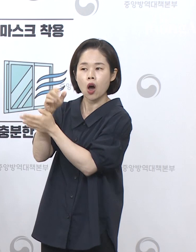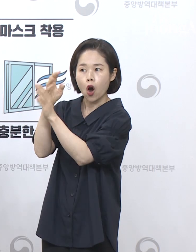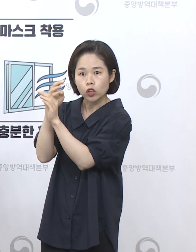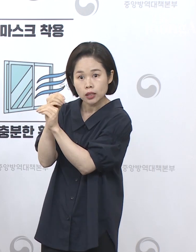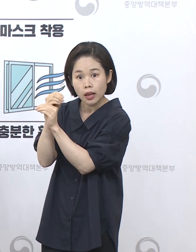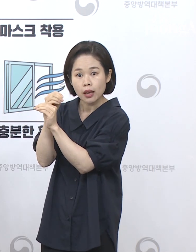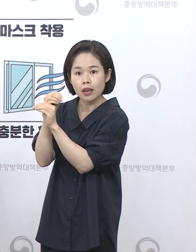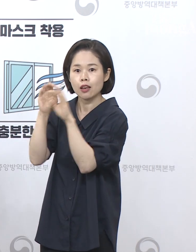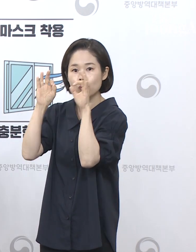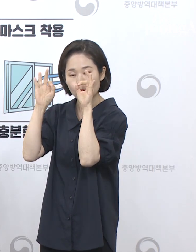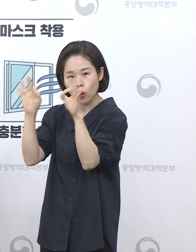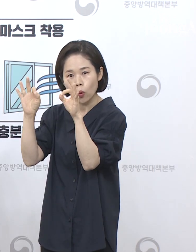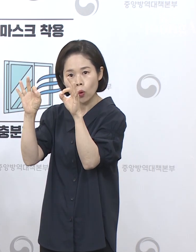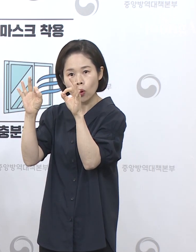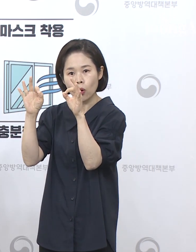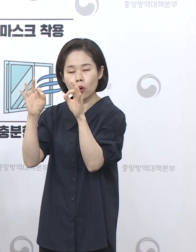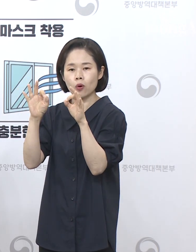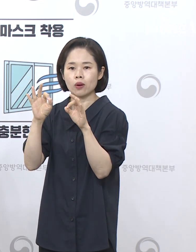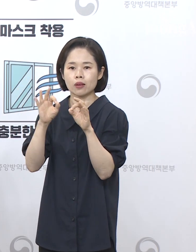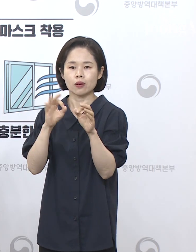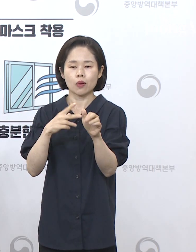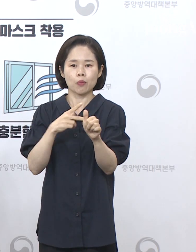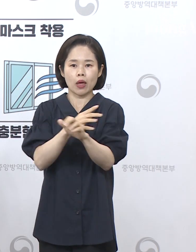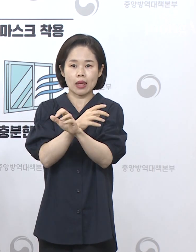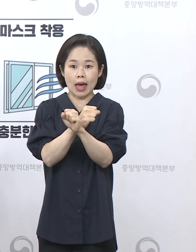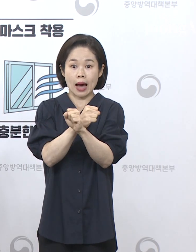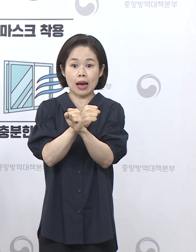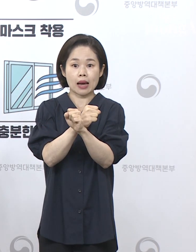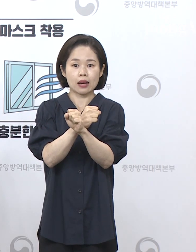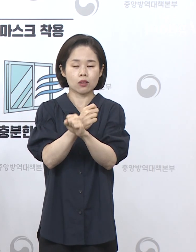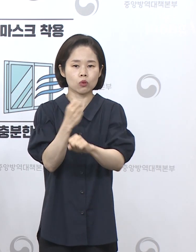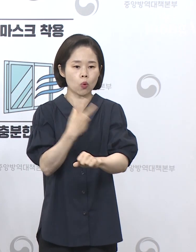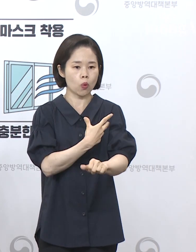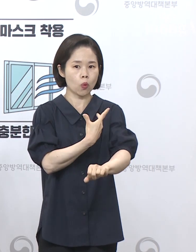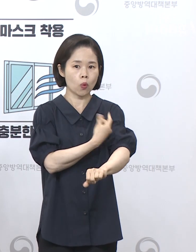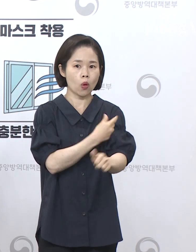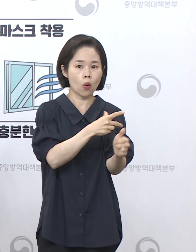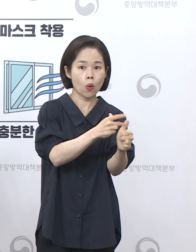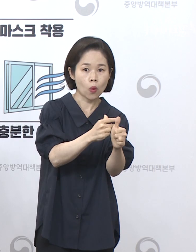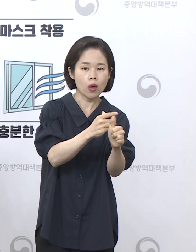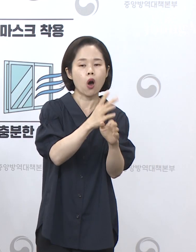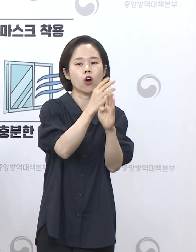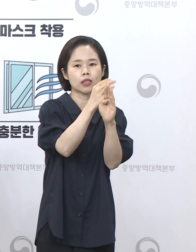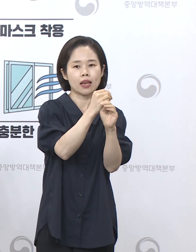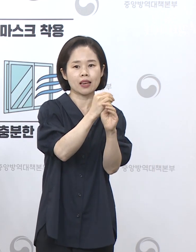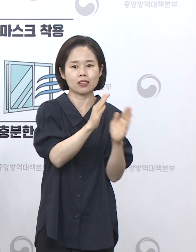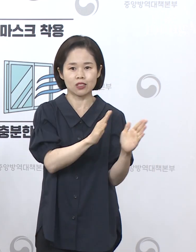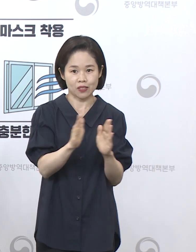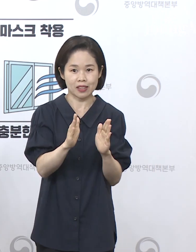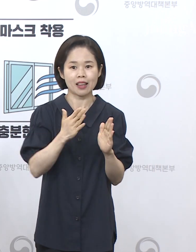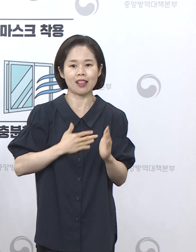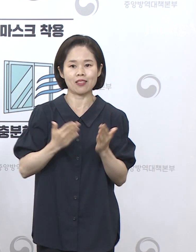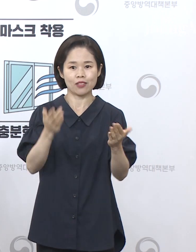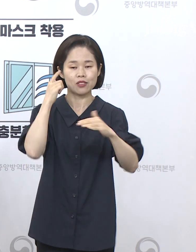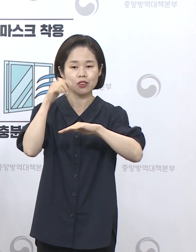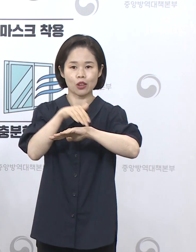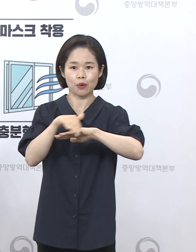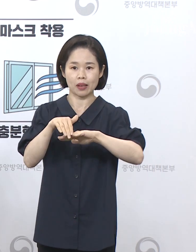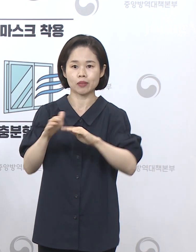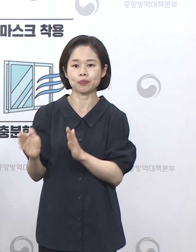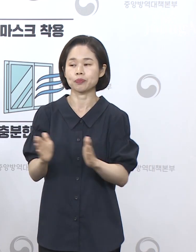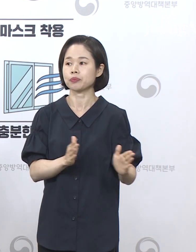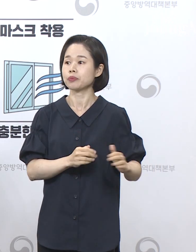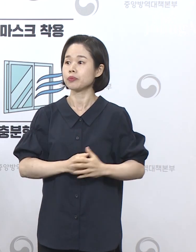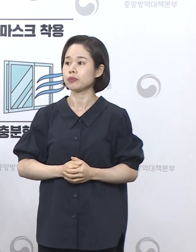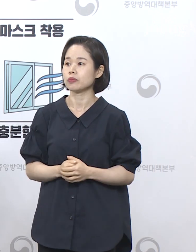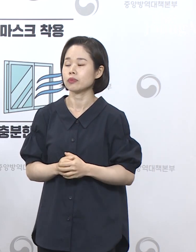시작 일정과 예약 일정은 정리를 할 예정입니다. 네, 다음은 기 답변이 좀 된 백신